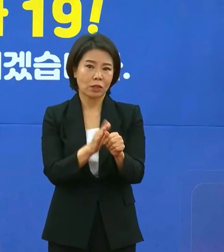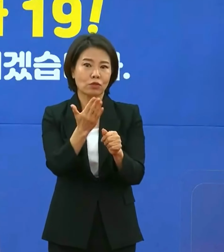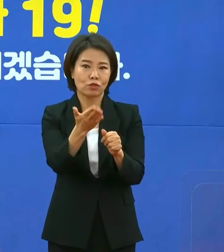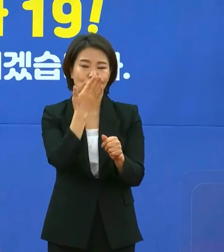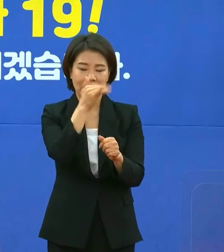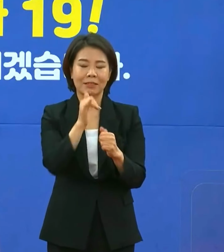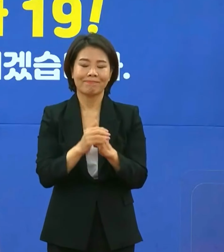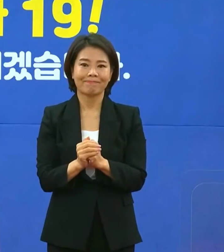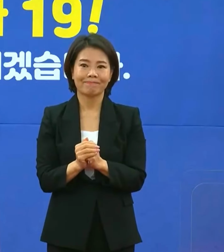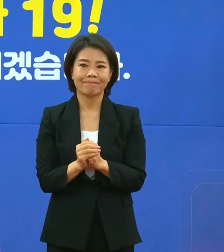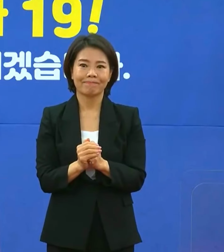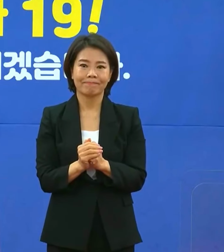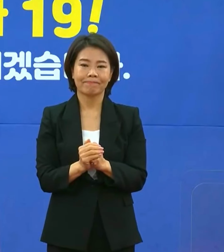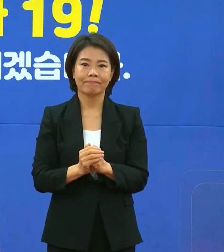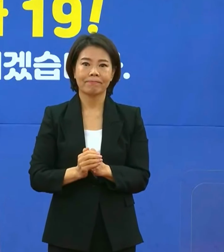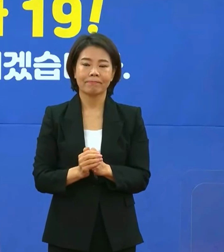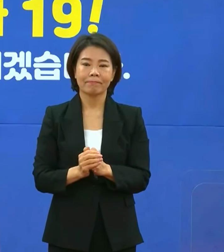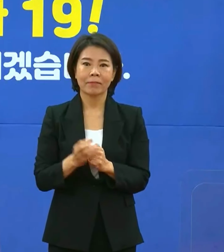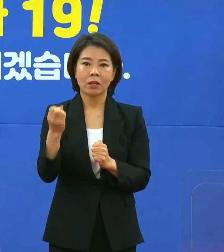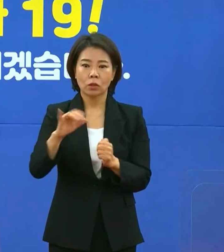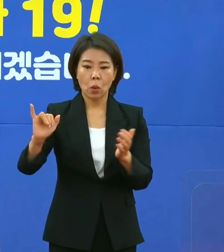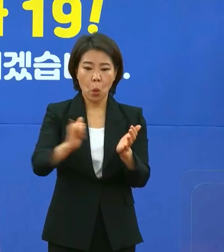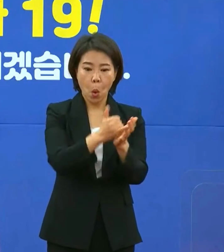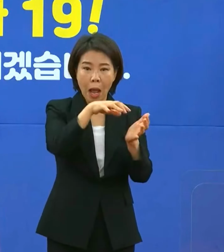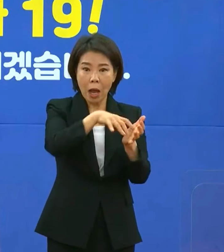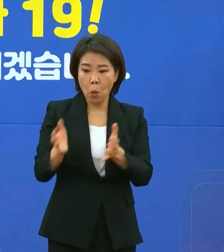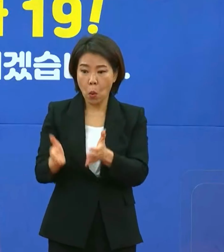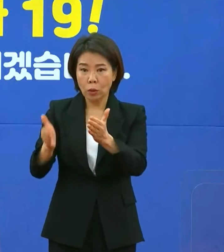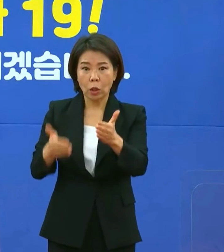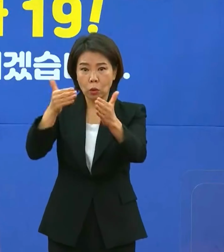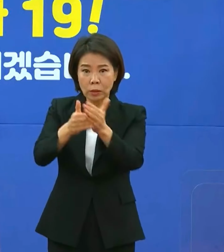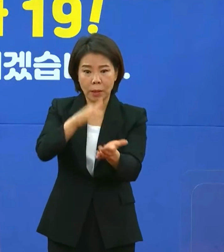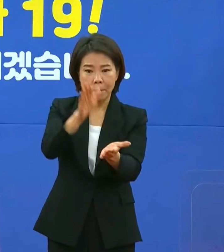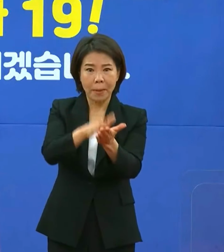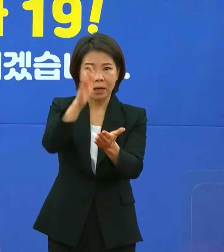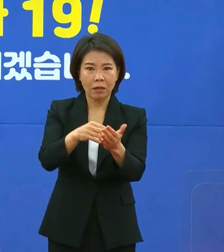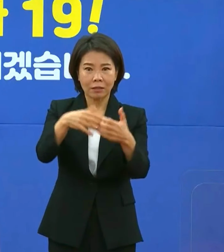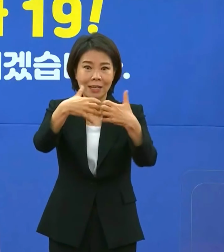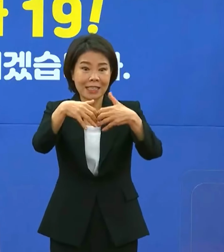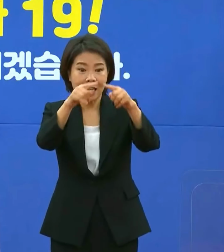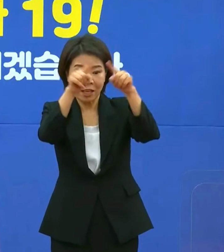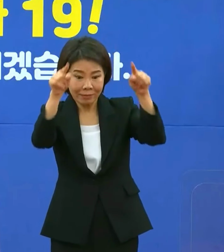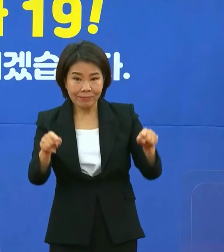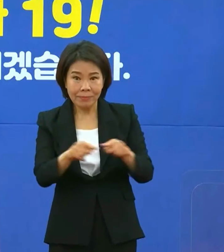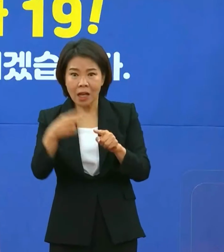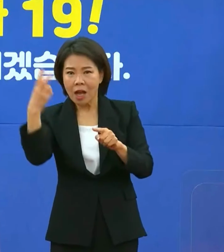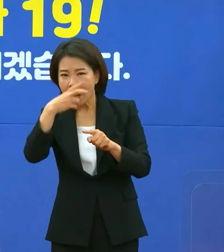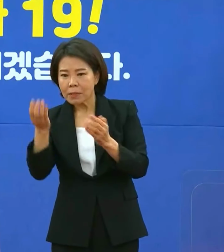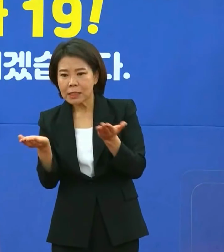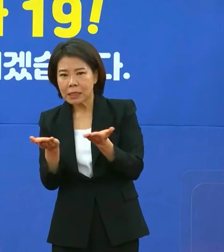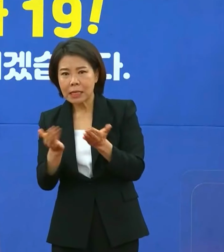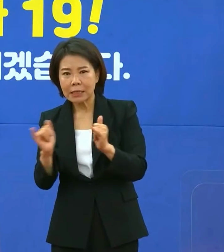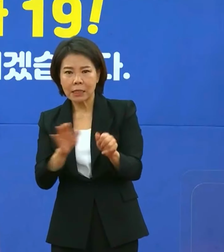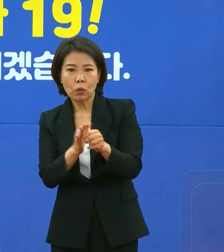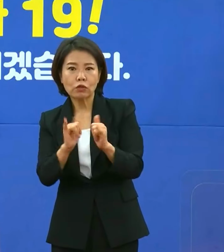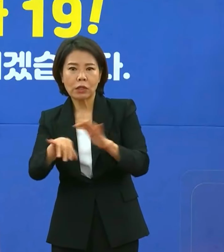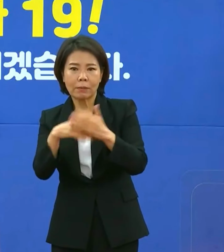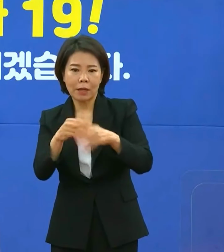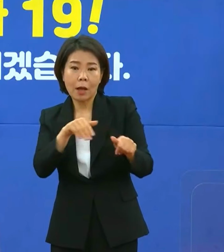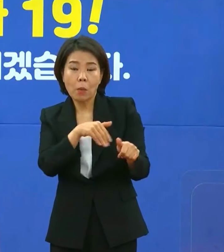예정입니다 또한 공항 만도 착장 의 발열 측정 장비와 감시 인력 배치를 통해서